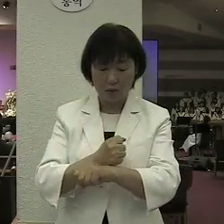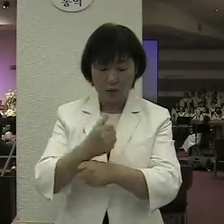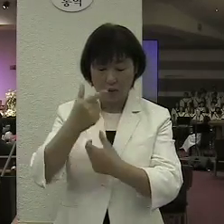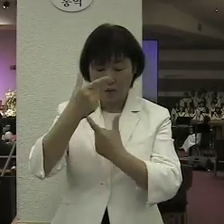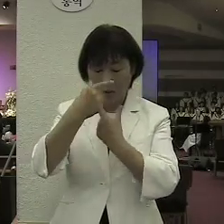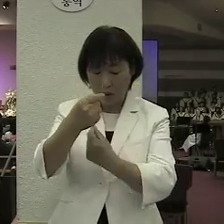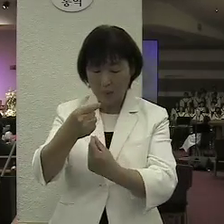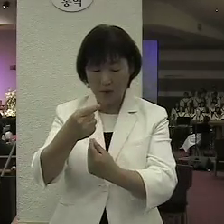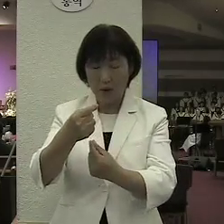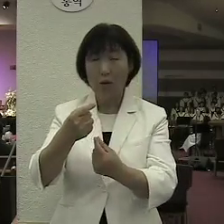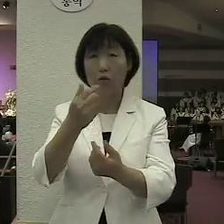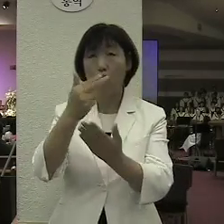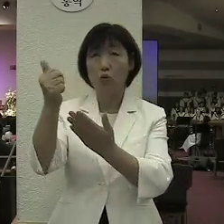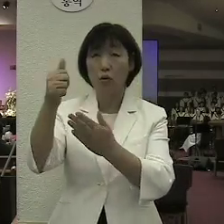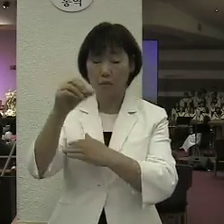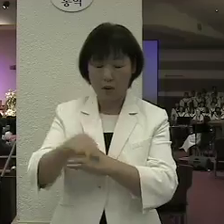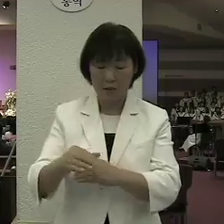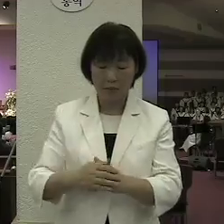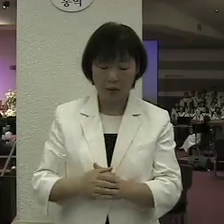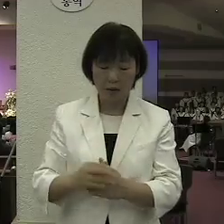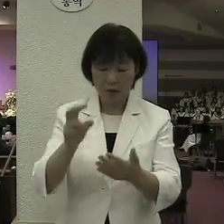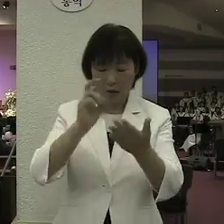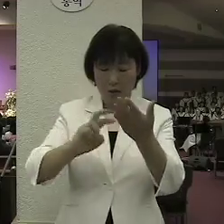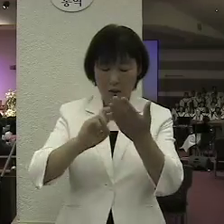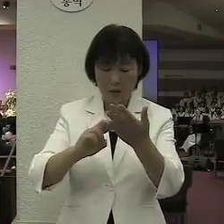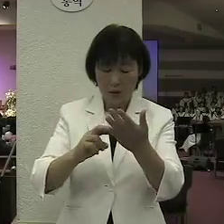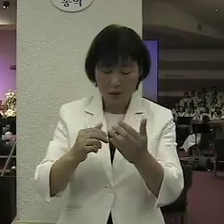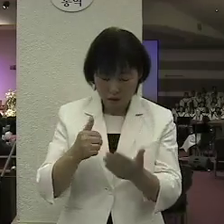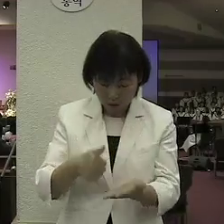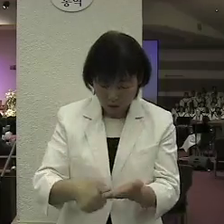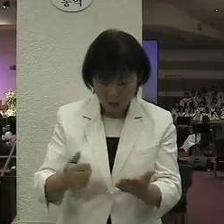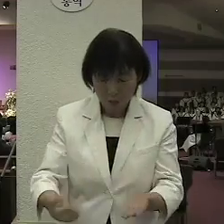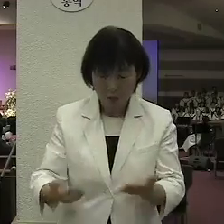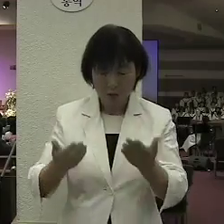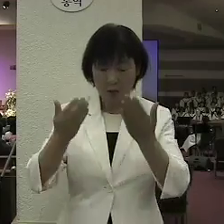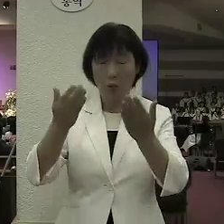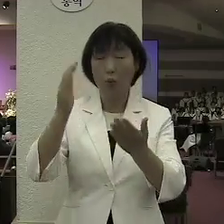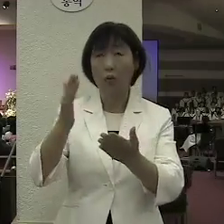같이 외쳐볼까요? 그는 합당하신 분입니다.